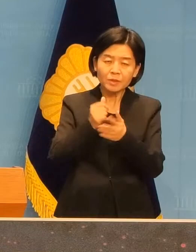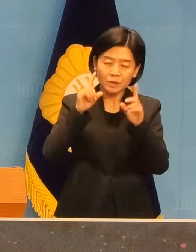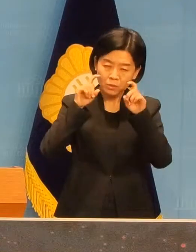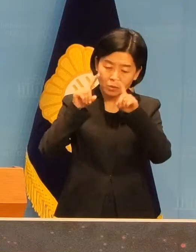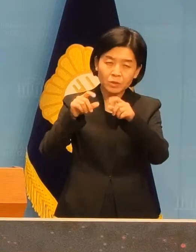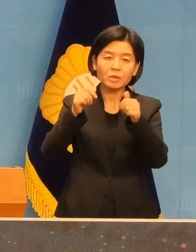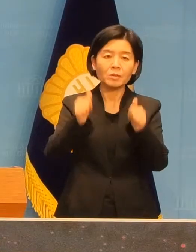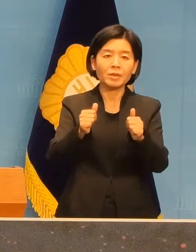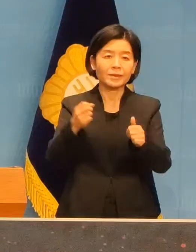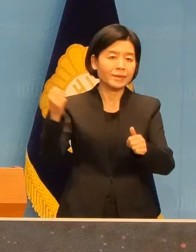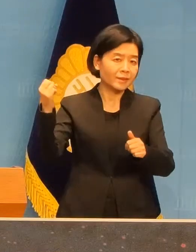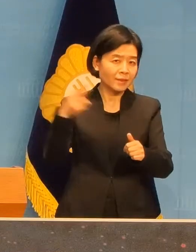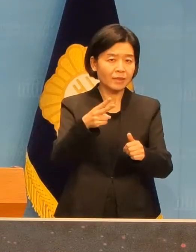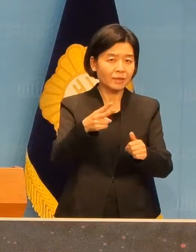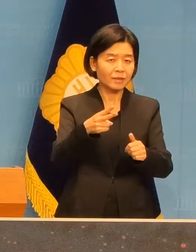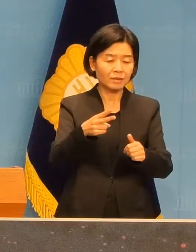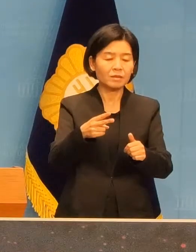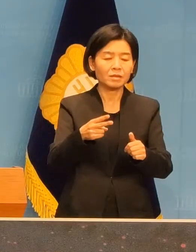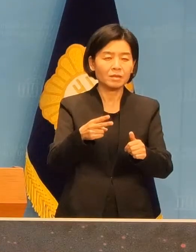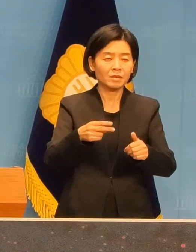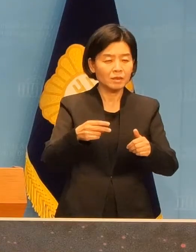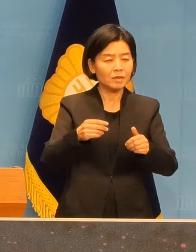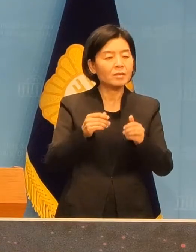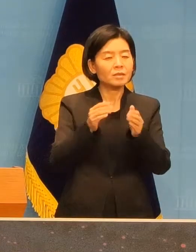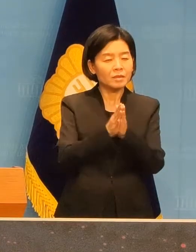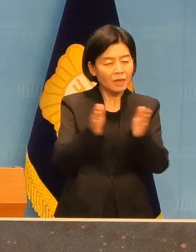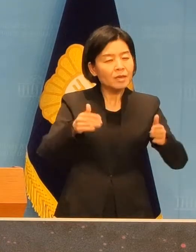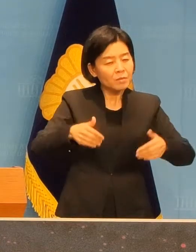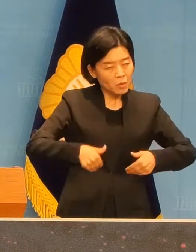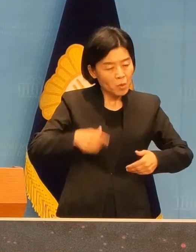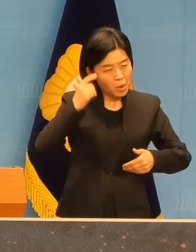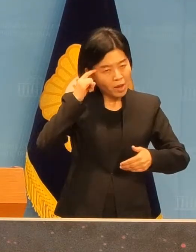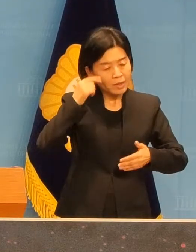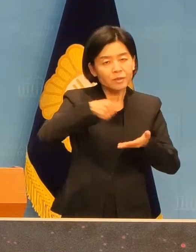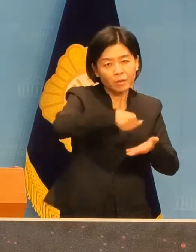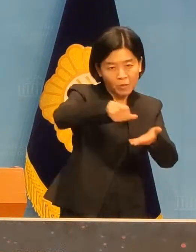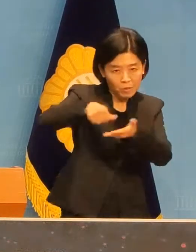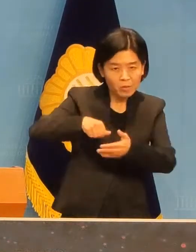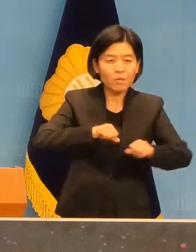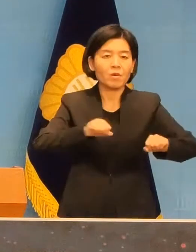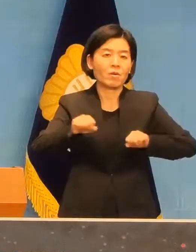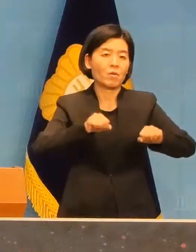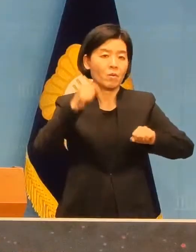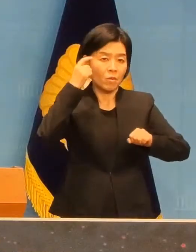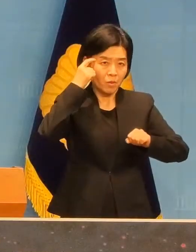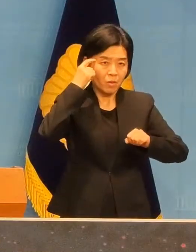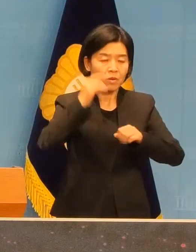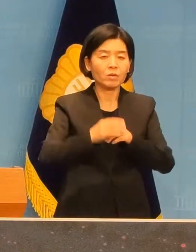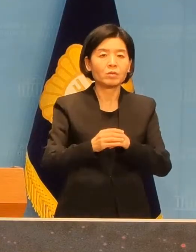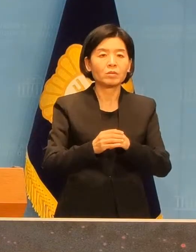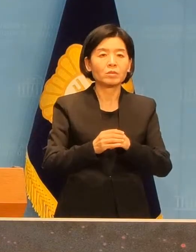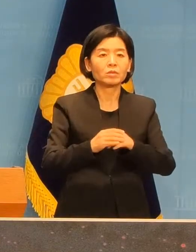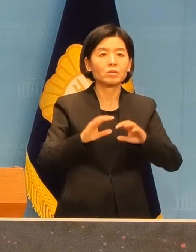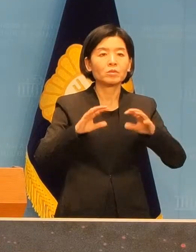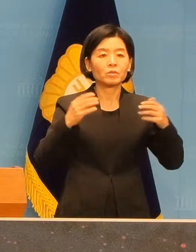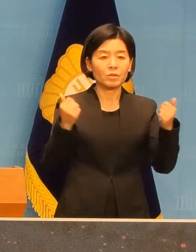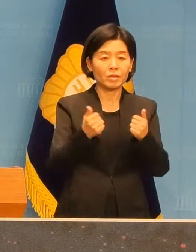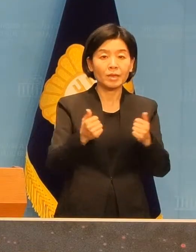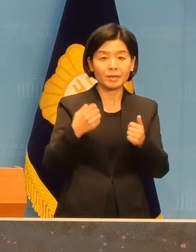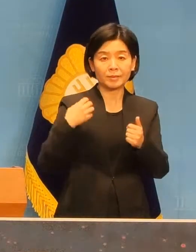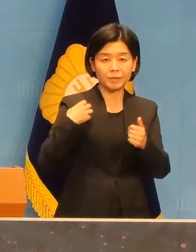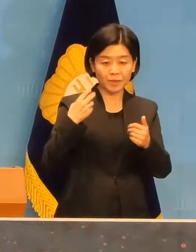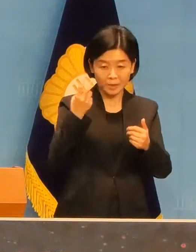서명 운동이 필요하지 않나 해서 이 두 가지 말씀드립니다. 먼저 법사위 국정감사에 대해서는 NGO